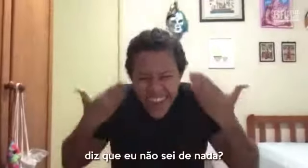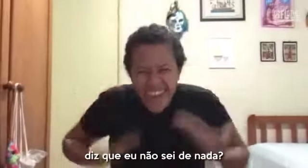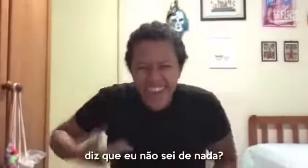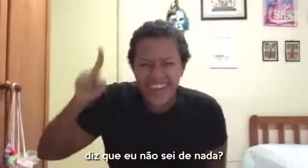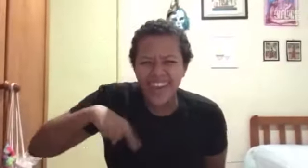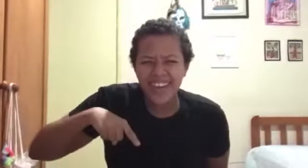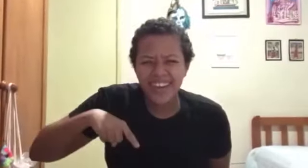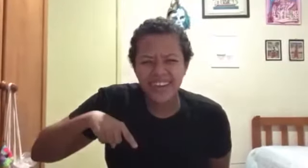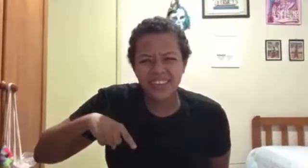nada?